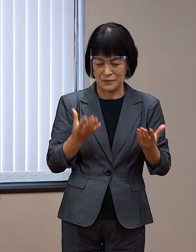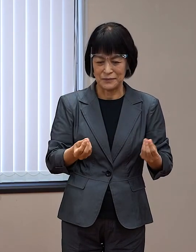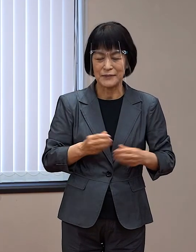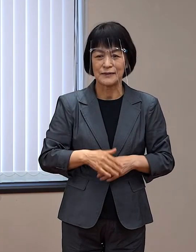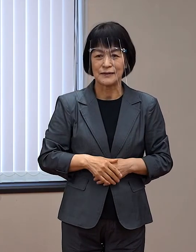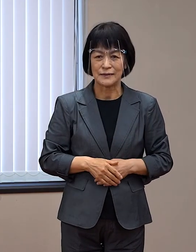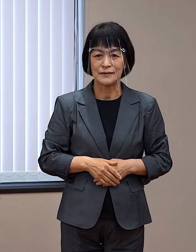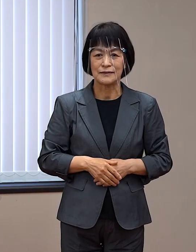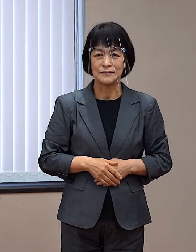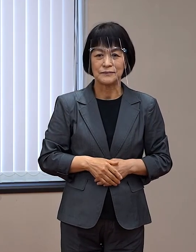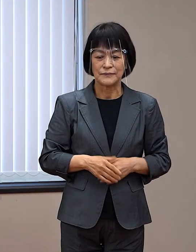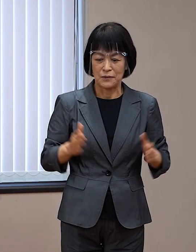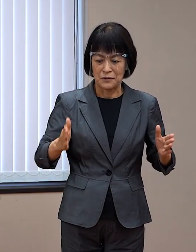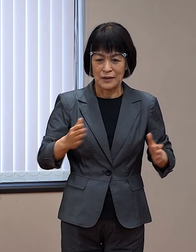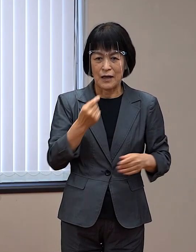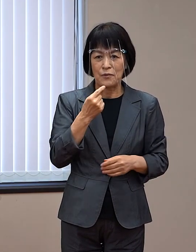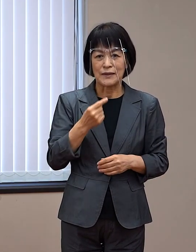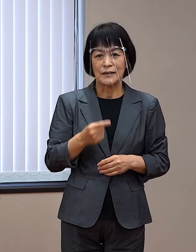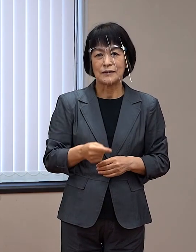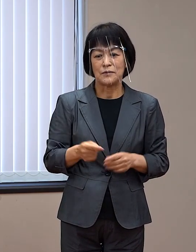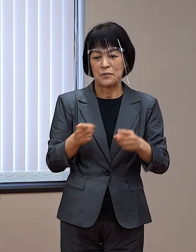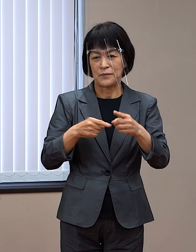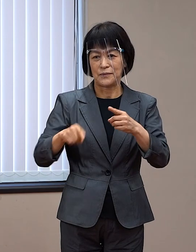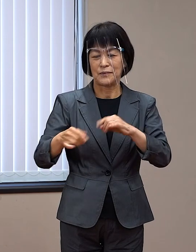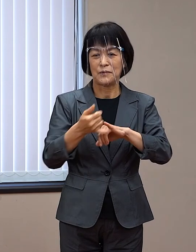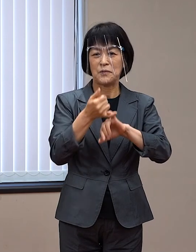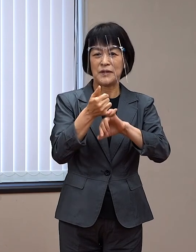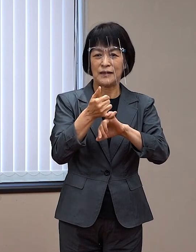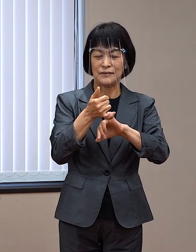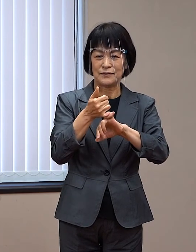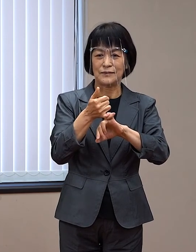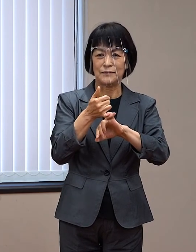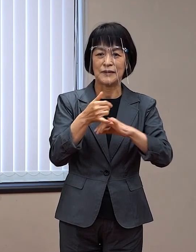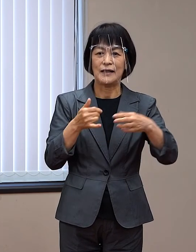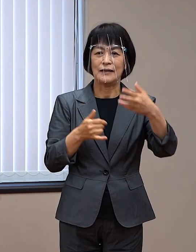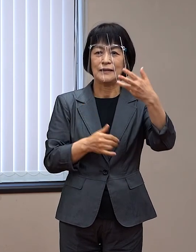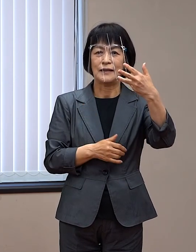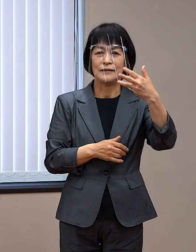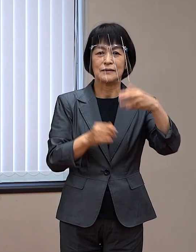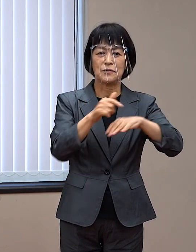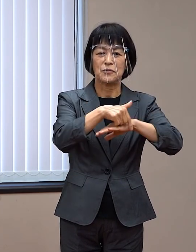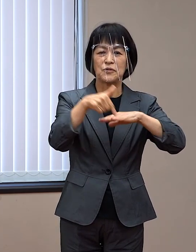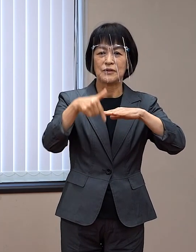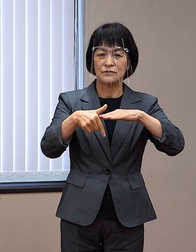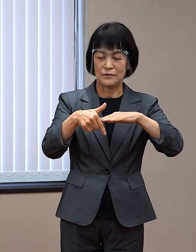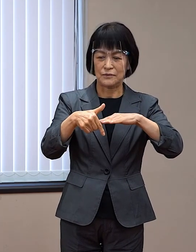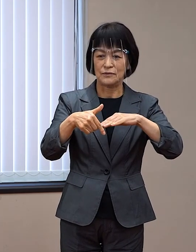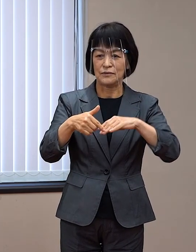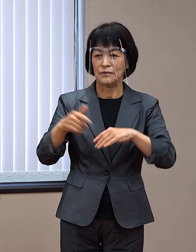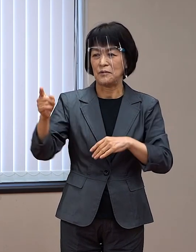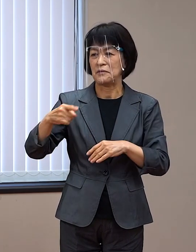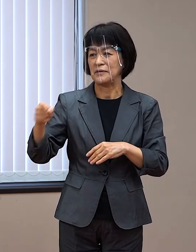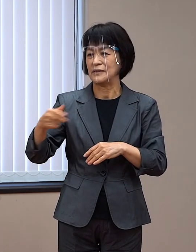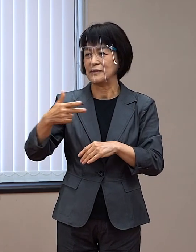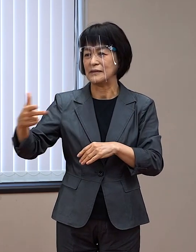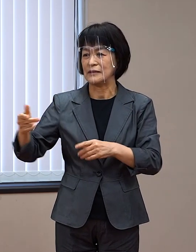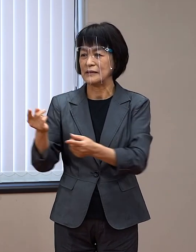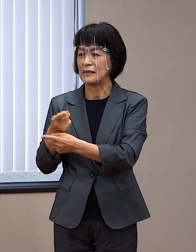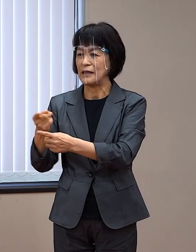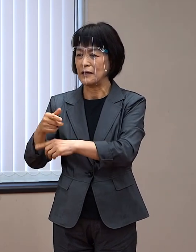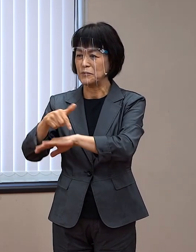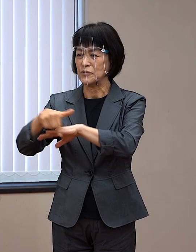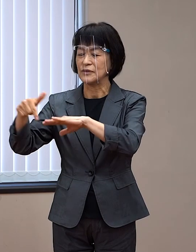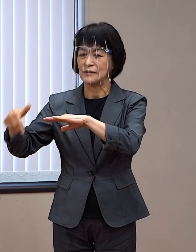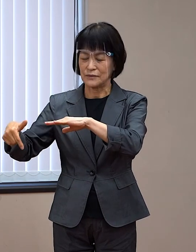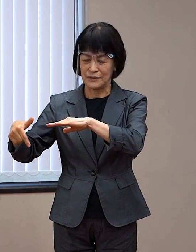ています。この間、私の公約に基づく8つのプロジェクトと人事改革プロジェクトにつきま